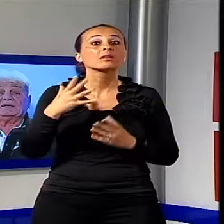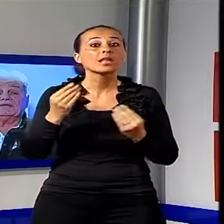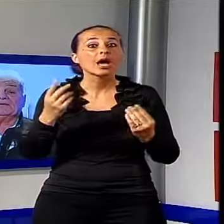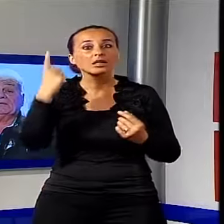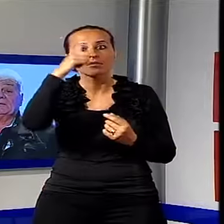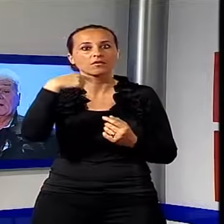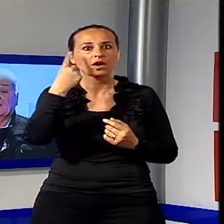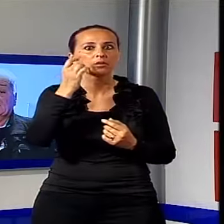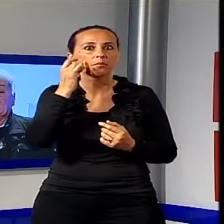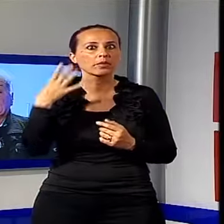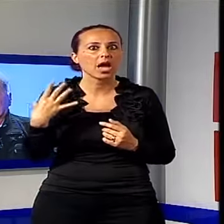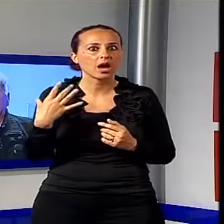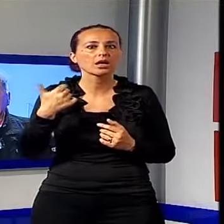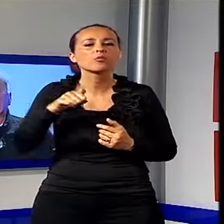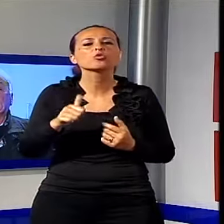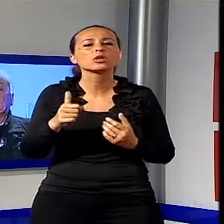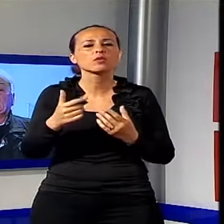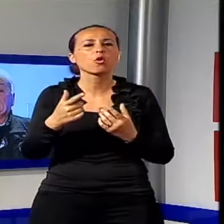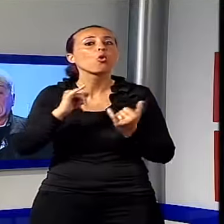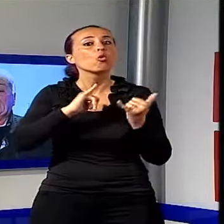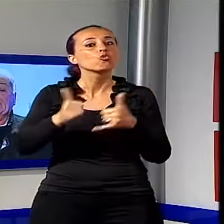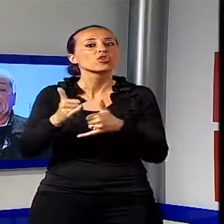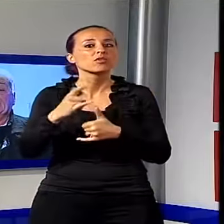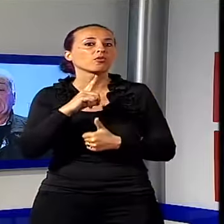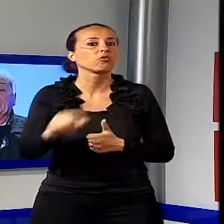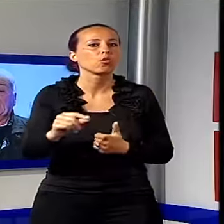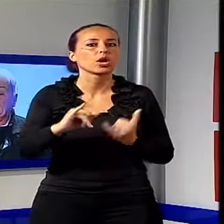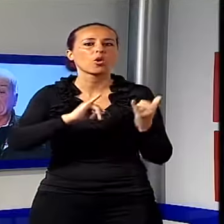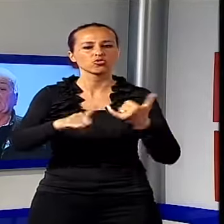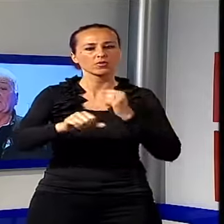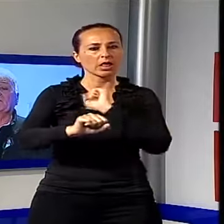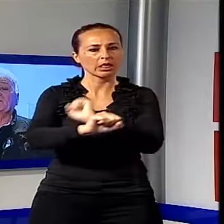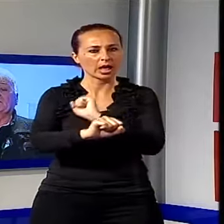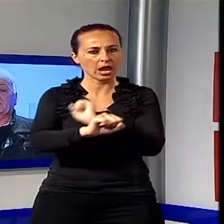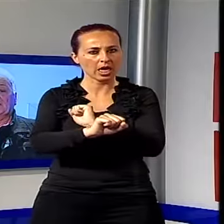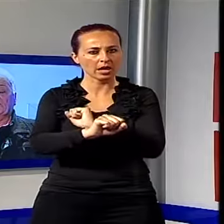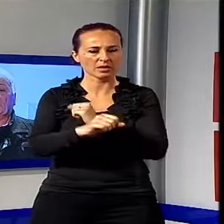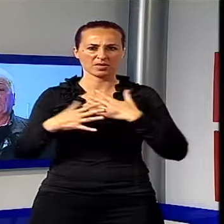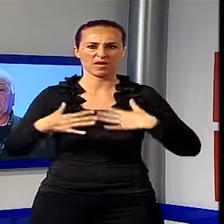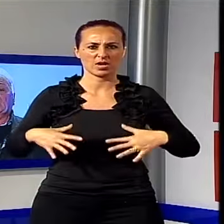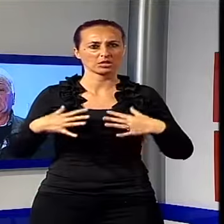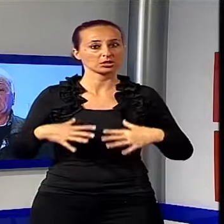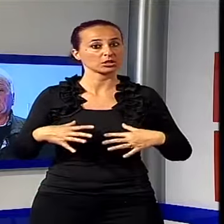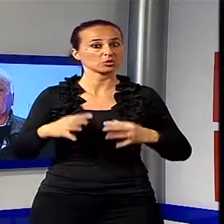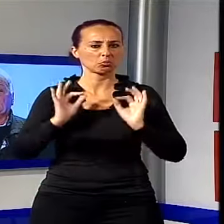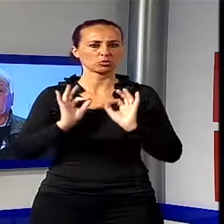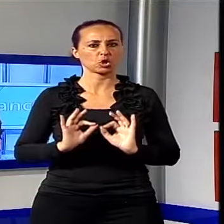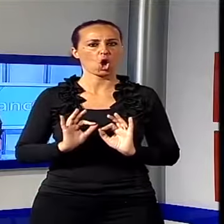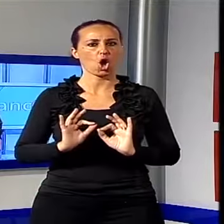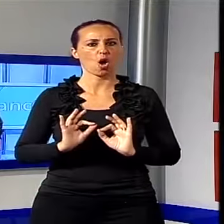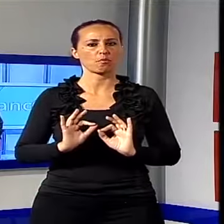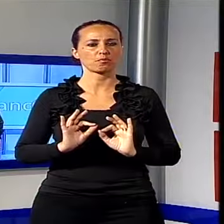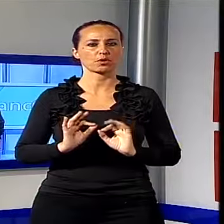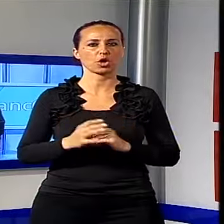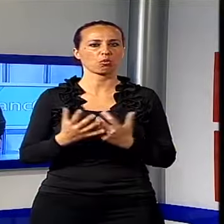'esilio, dalla fuga, dalla galera e avevano vestiti sobri e dignitosi. Vale la pena osservare quelle